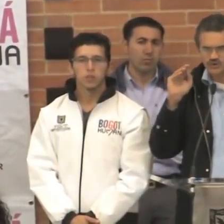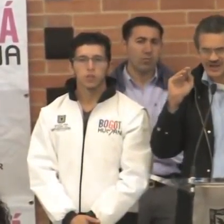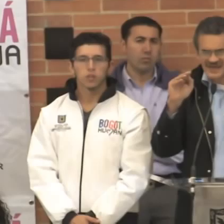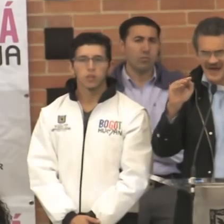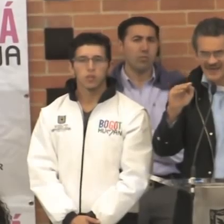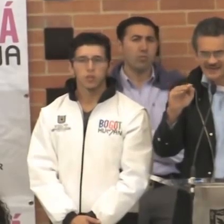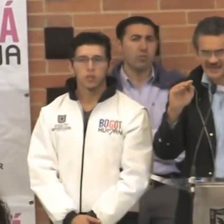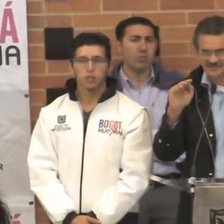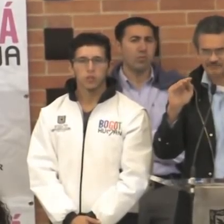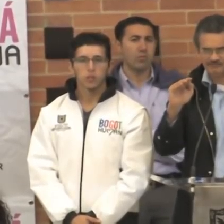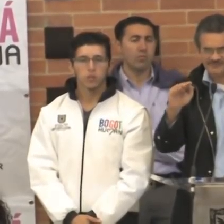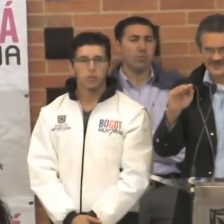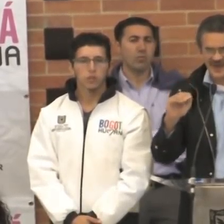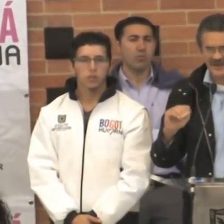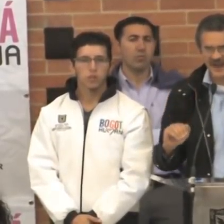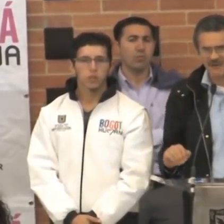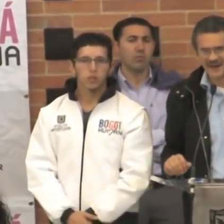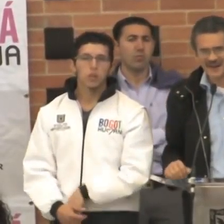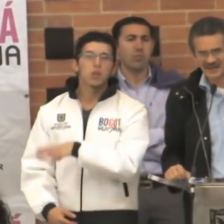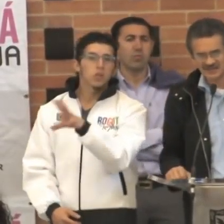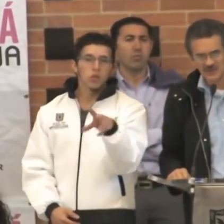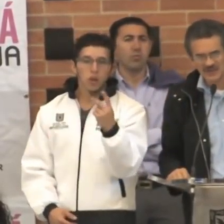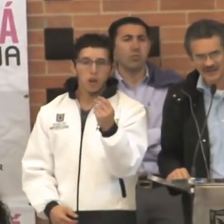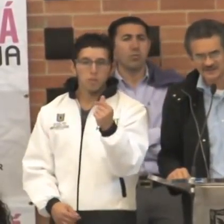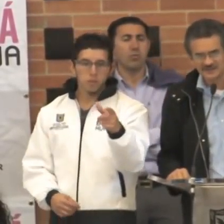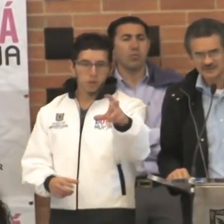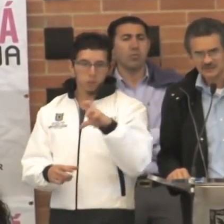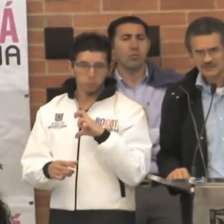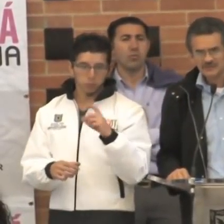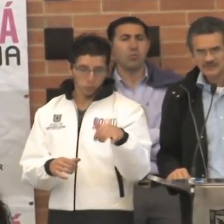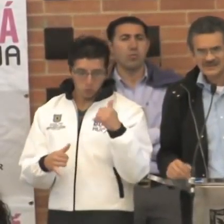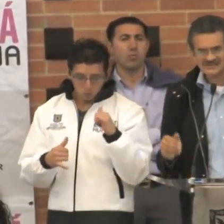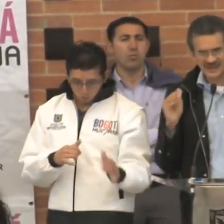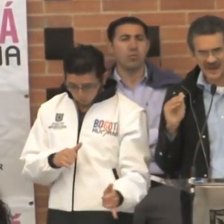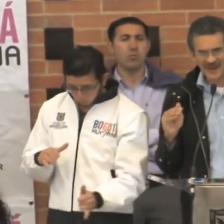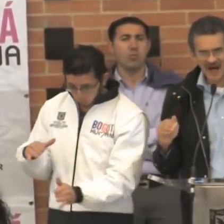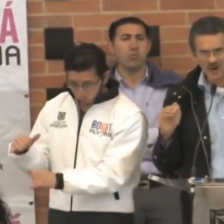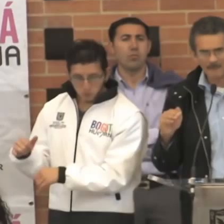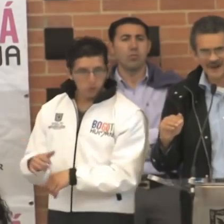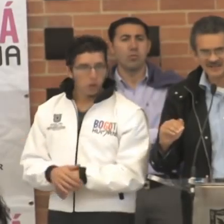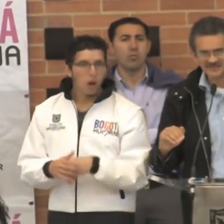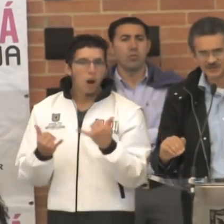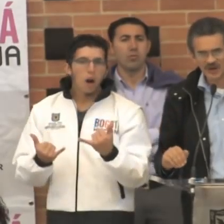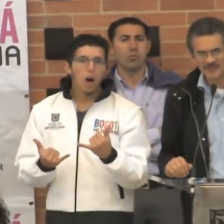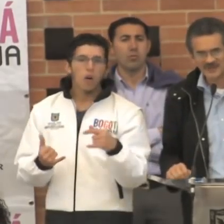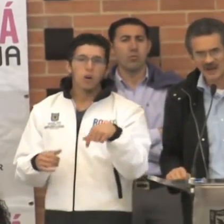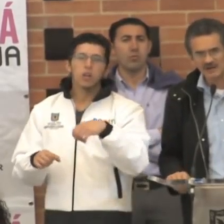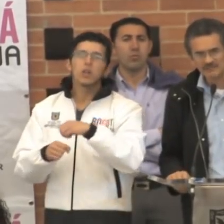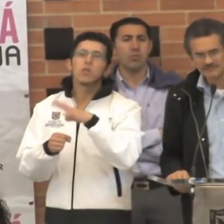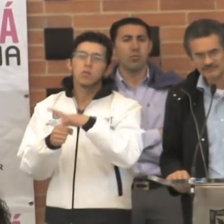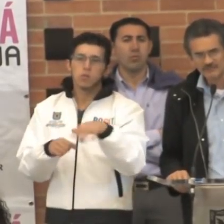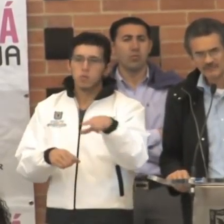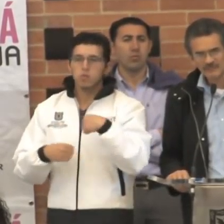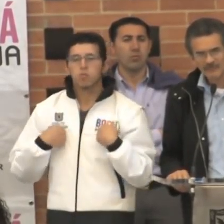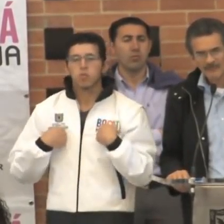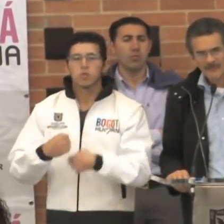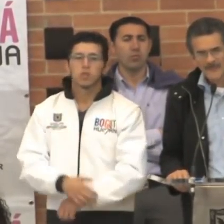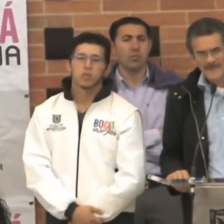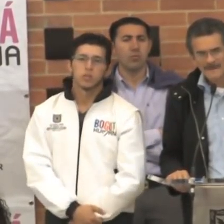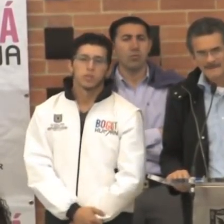Las utilidades que se generaban en esa actividad serán ahora para el Distrito Capital.